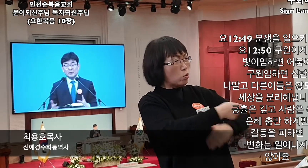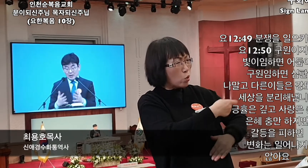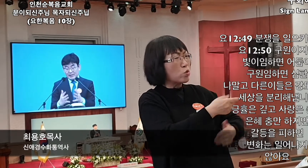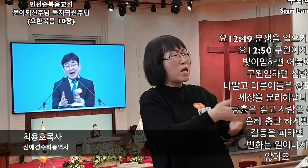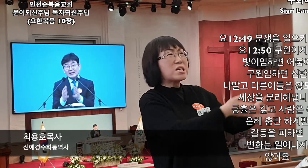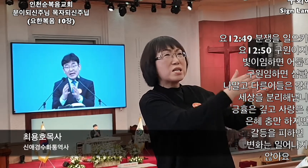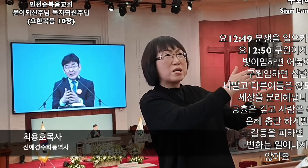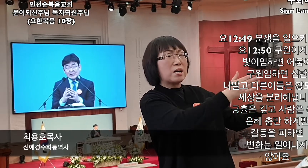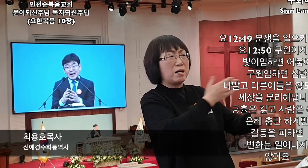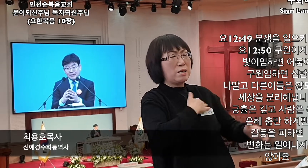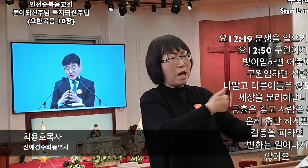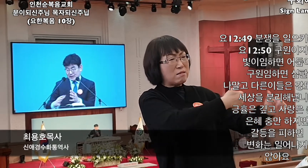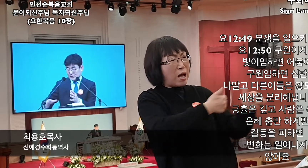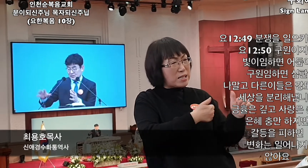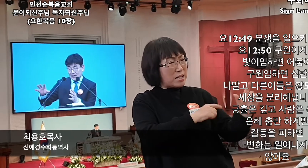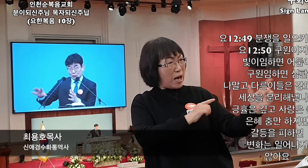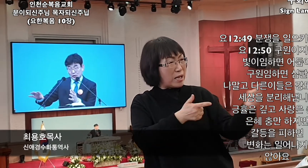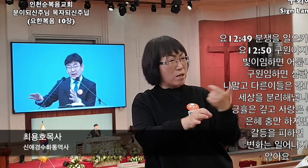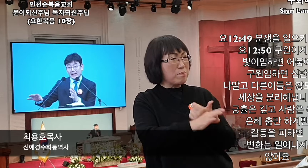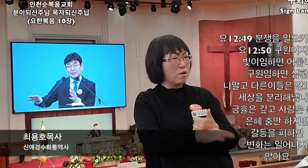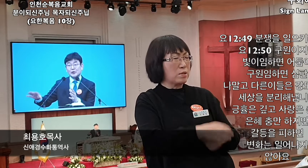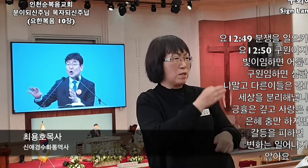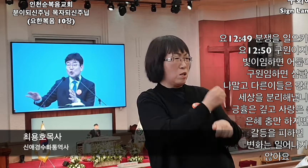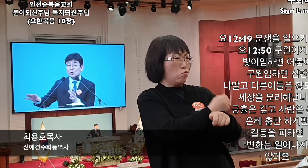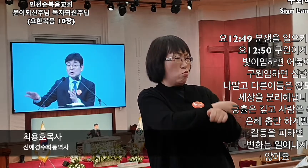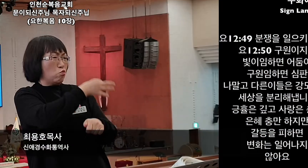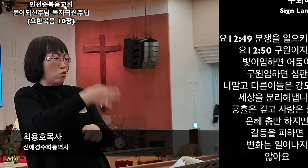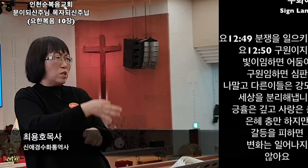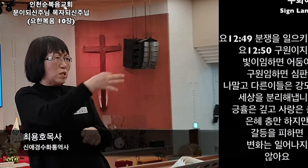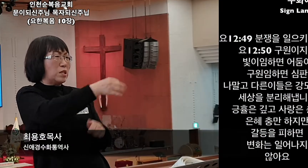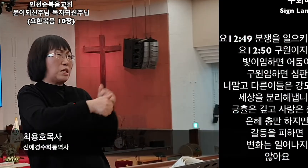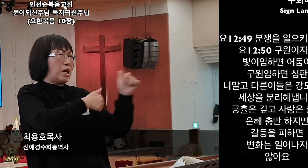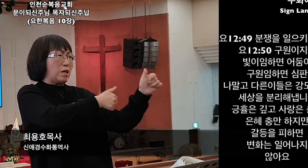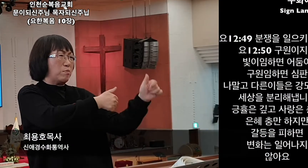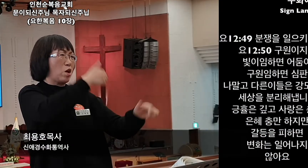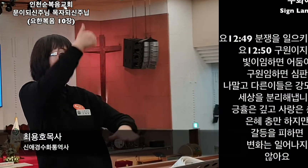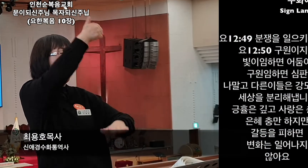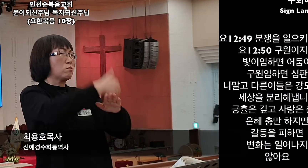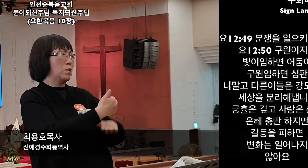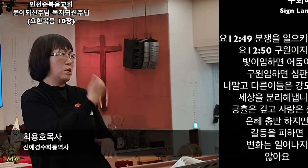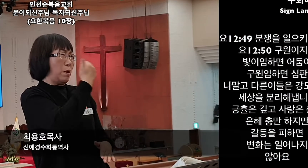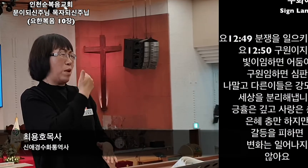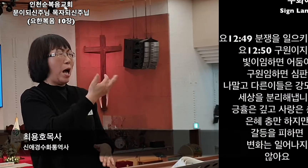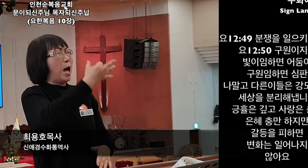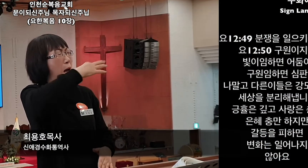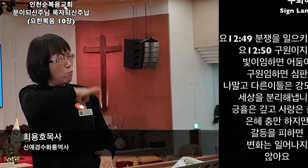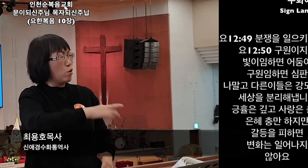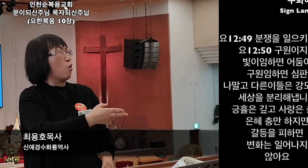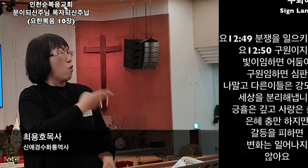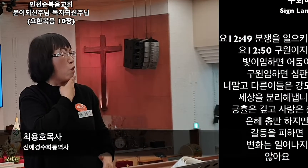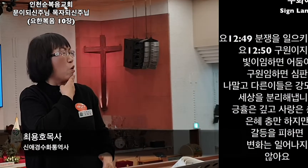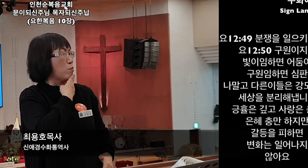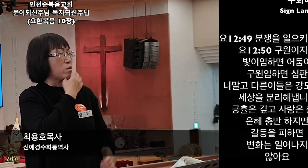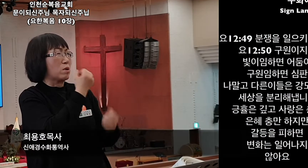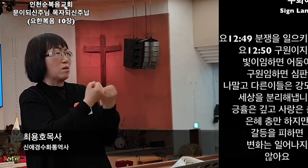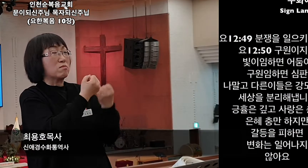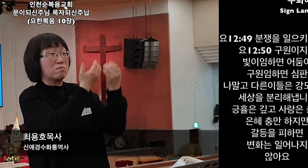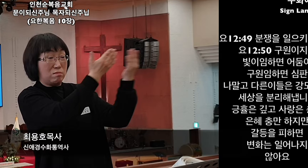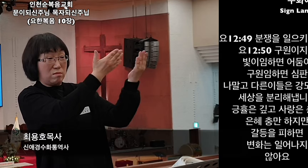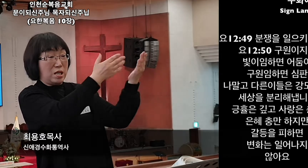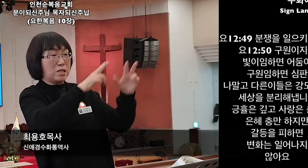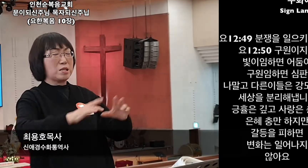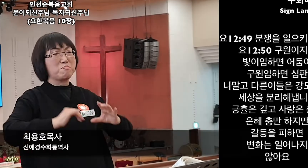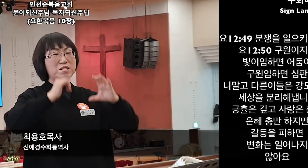길이에요. 나 따르지 않는 자들은 사건을 따라가면 결국은 너희들 생명에 아무 유익이 없을 거라고 예수님은